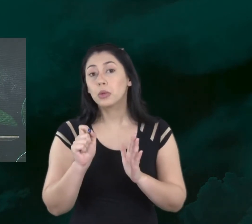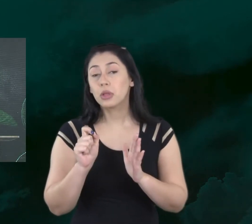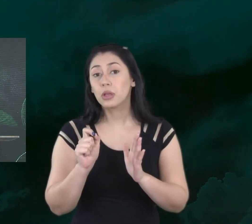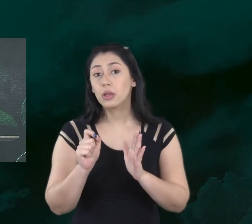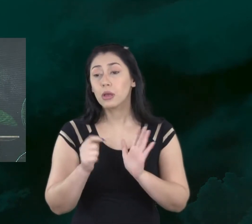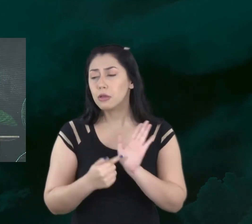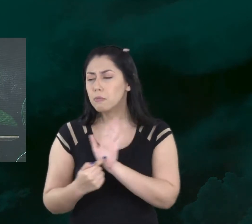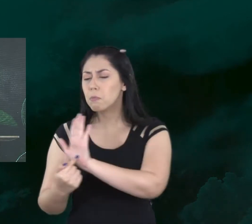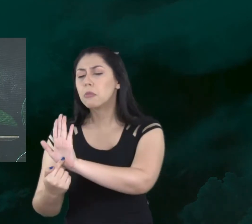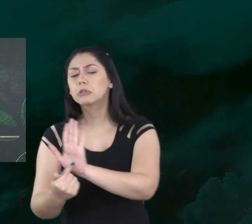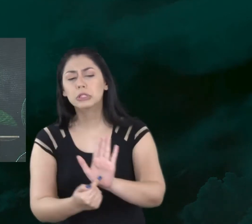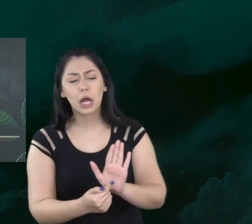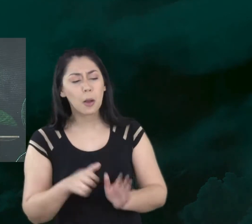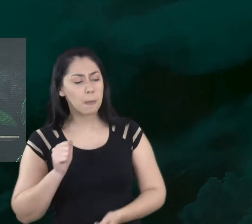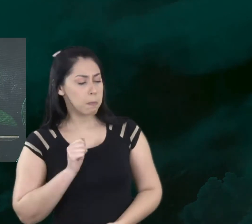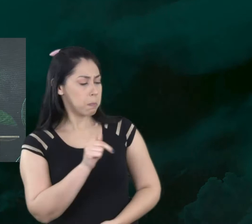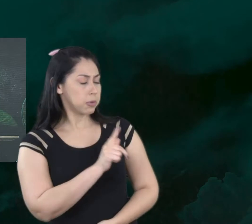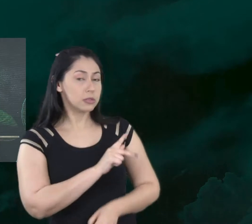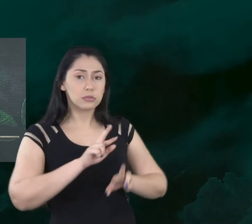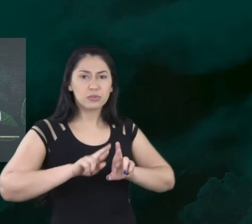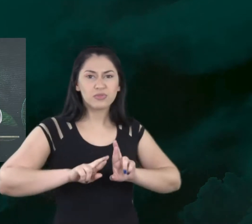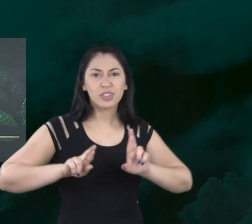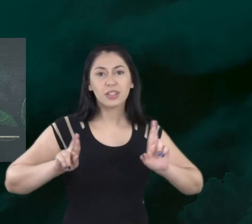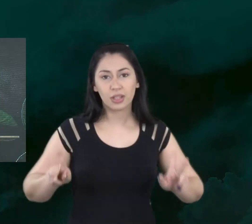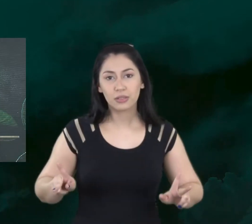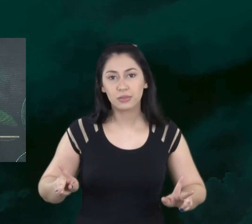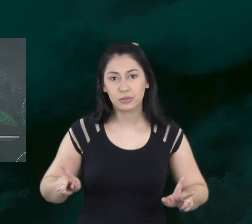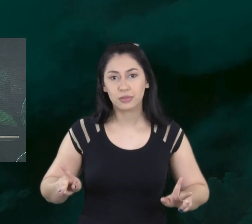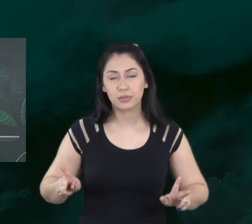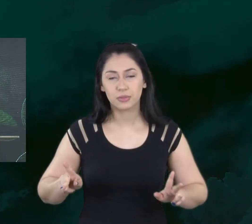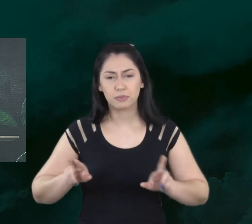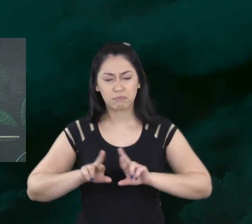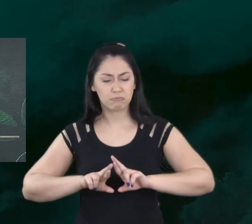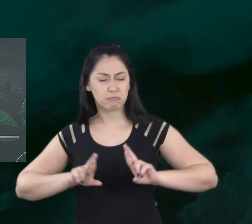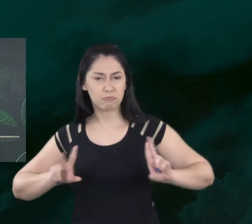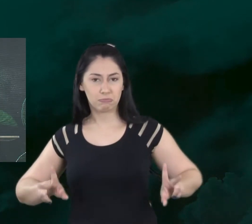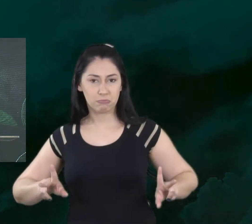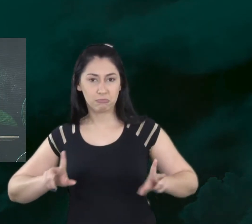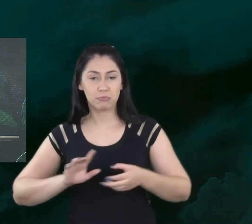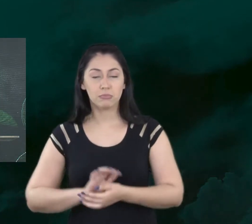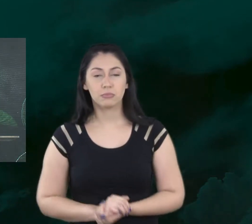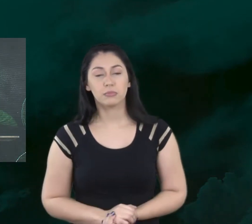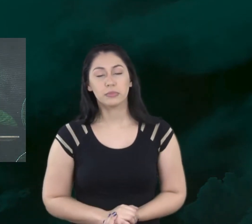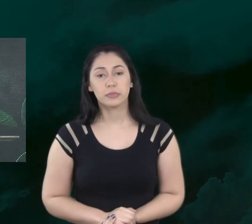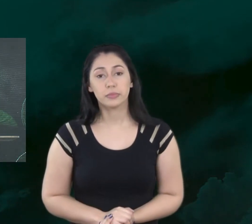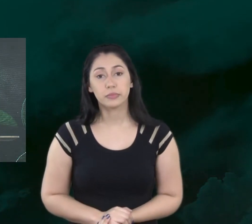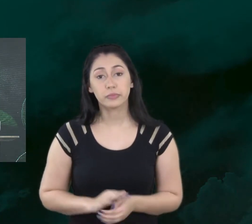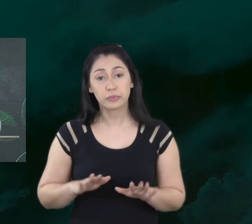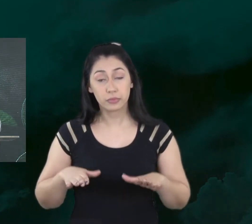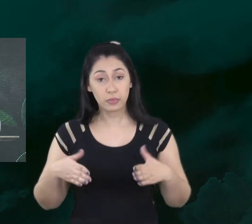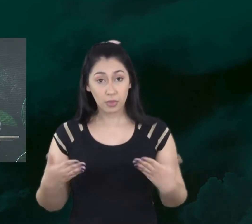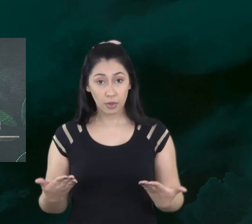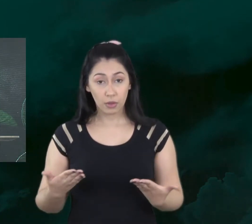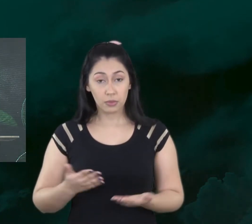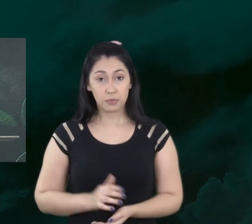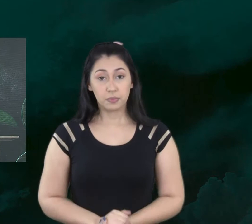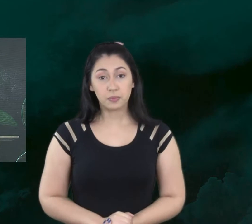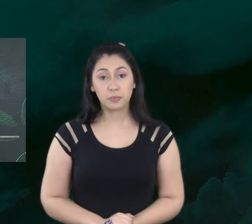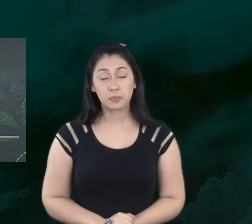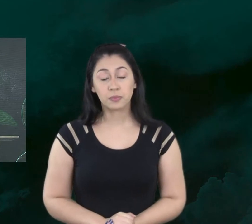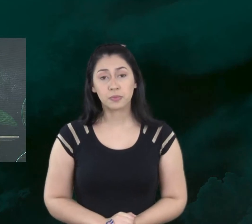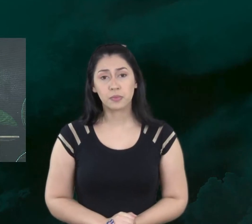sinais distintivos, sinais que distinguem, né, um apóstolo. Então, pois